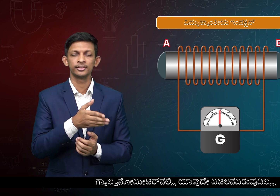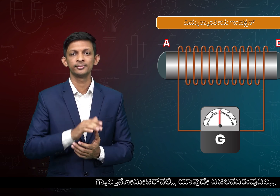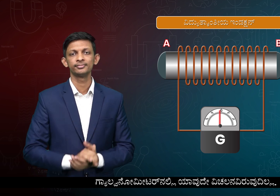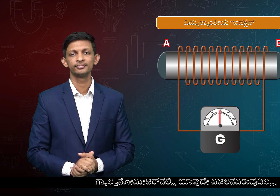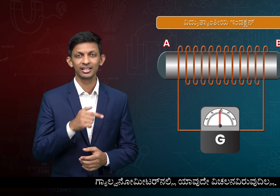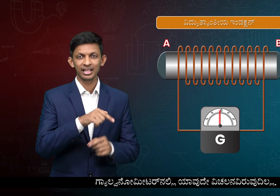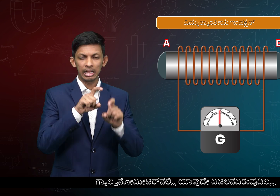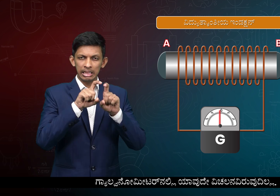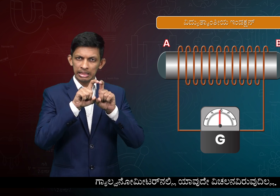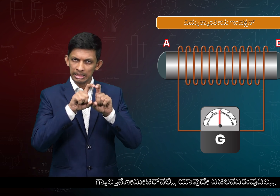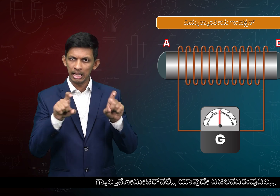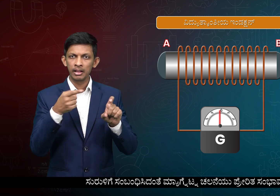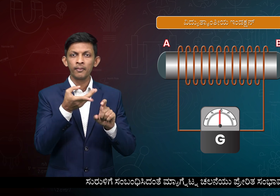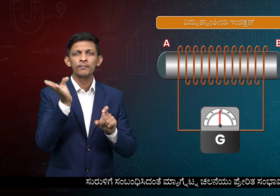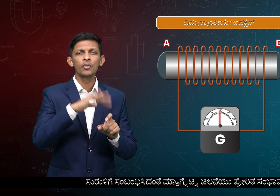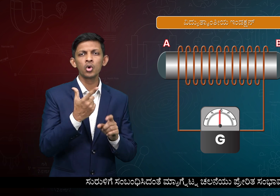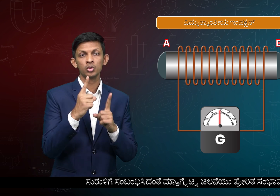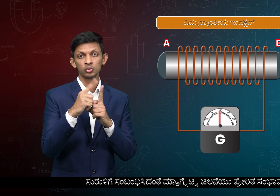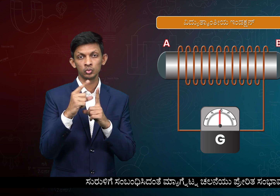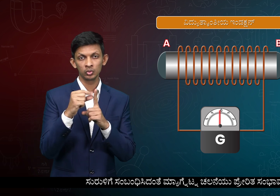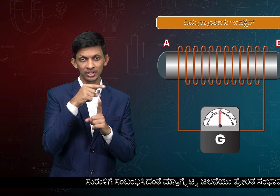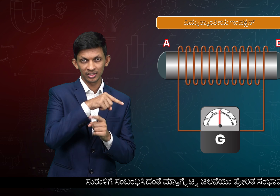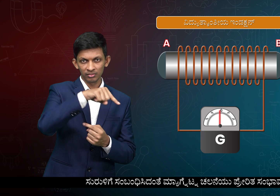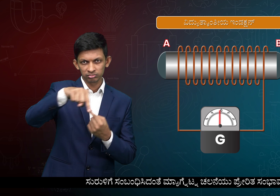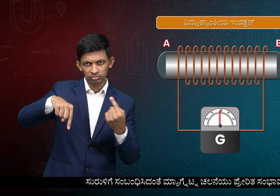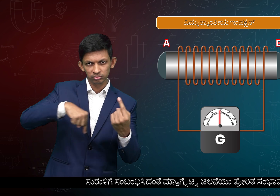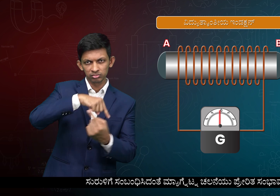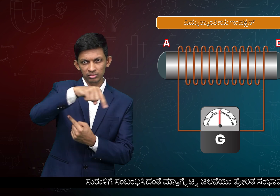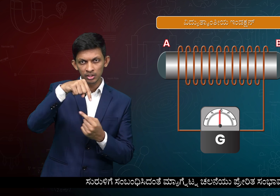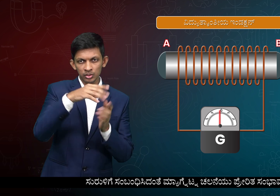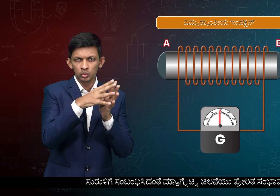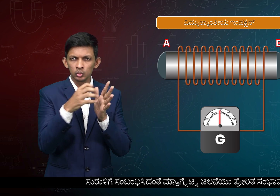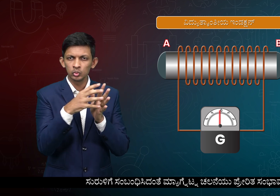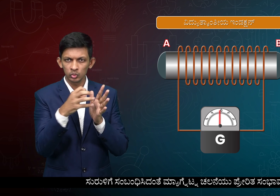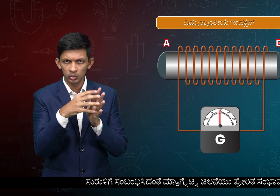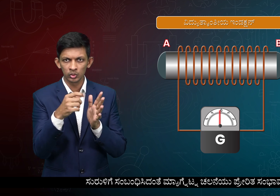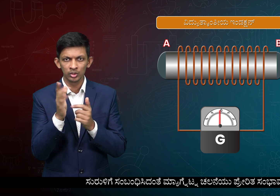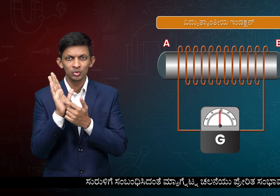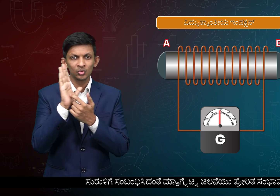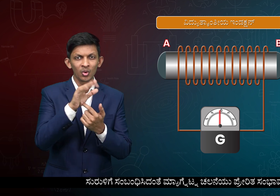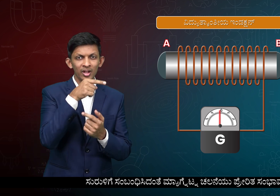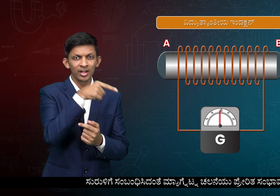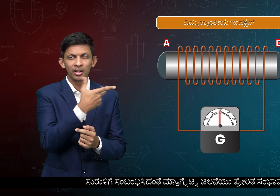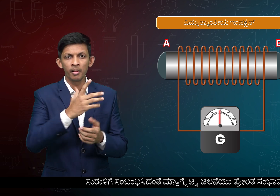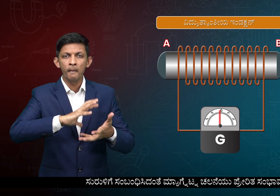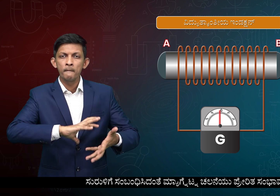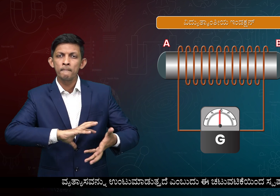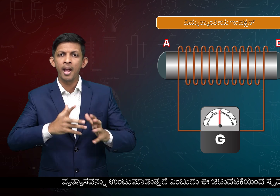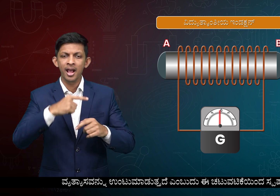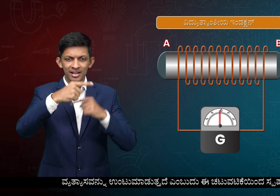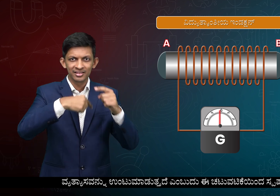ಗ್ಯಾಲ್ವನೋಮೀಟರ್ನಲ್ಲಿ ಯಾವುದೇ ವಿಚಲನವಿರುವುದಿಲ್ಲ. ಸುರುಳಿಗೆ ಸಂಬಂಧಿಸಿದಂತೆ ಮ್ಯಾಗ್ನೆಟ್ಟು ಚಲನೆಯು ಪ್ರೇರಿತ